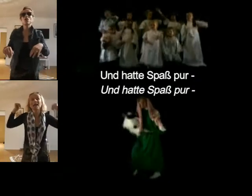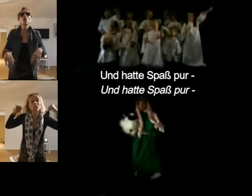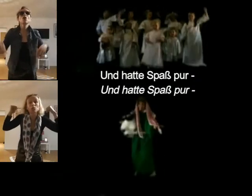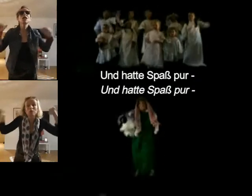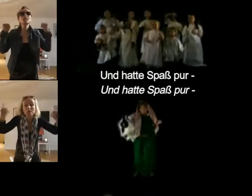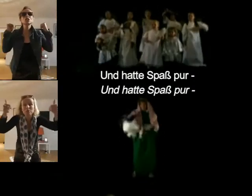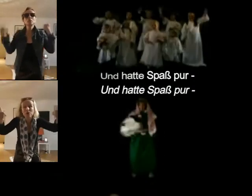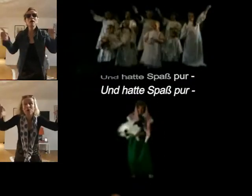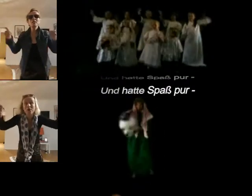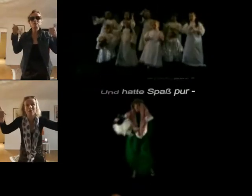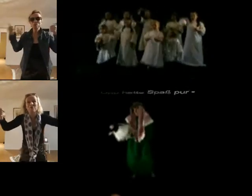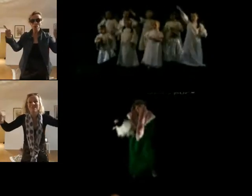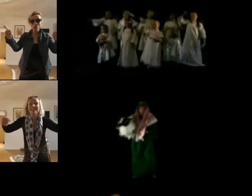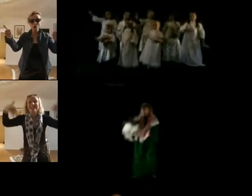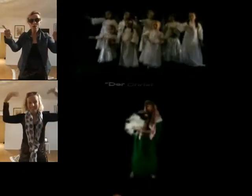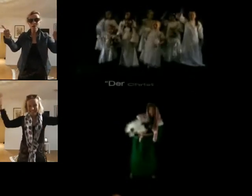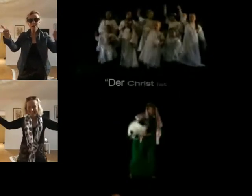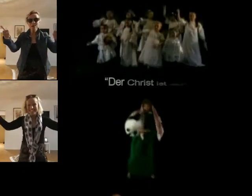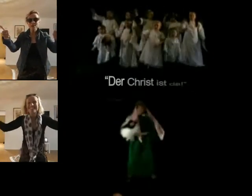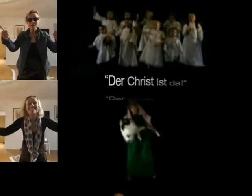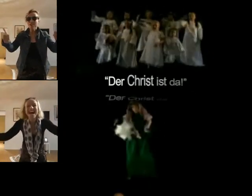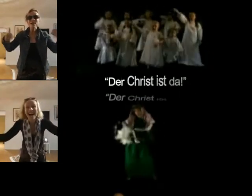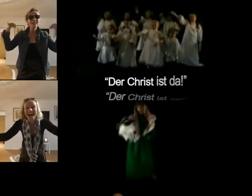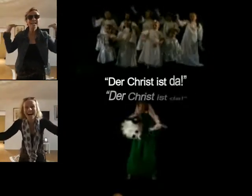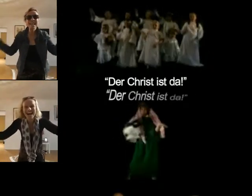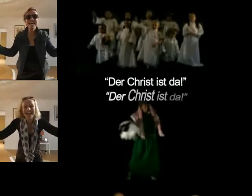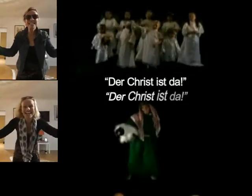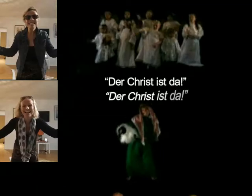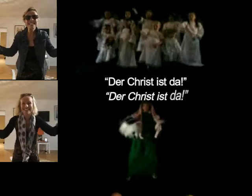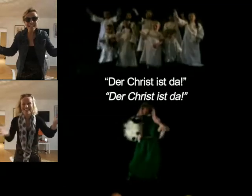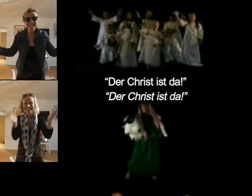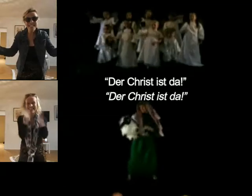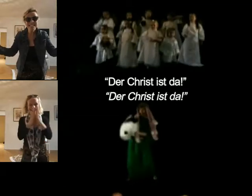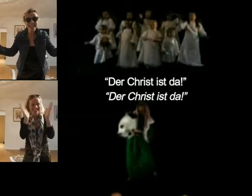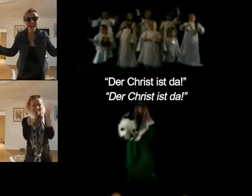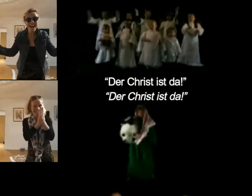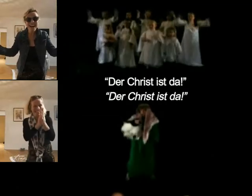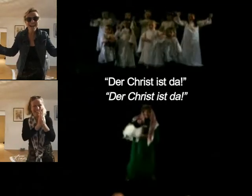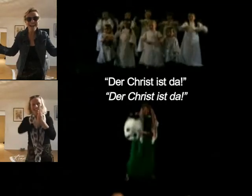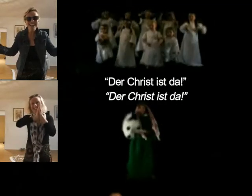pur. Der größte Tag! Der größte Tag!